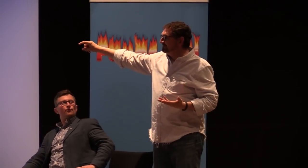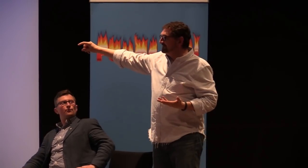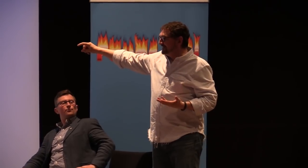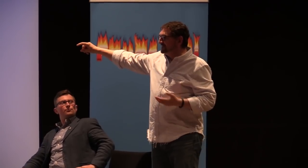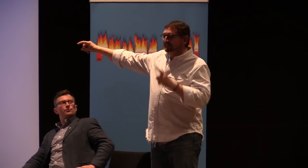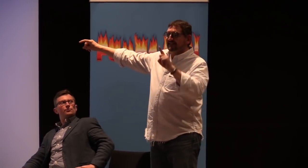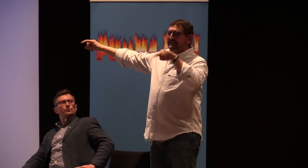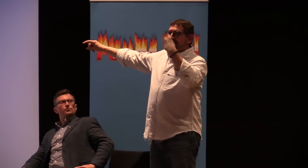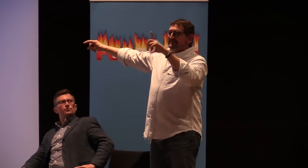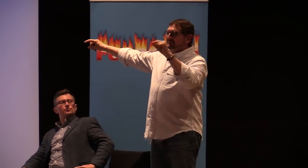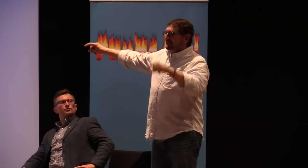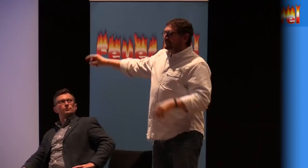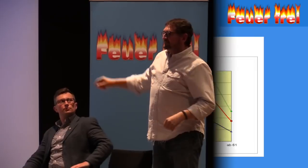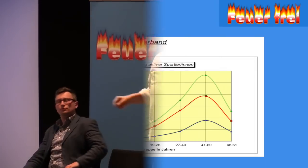nur diesen kleinen Teil.